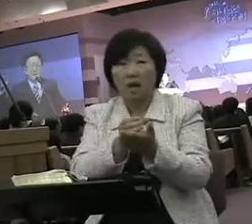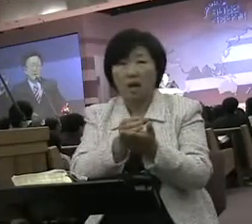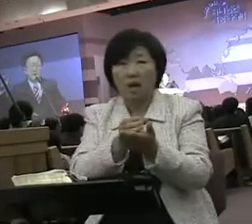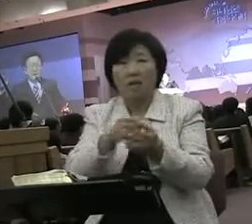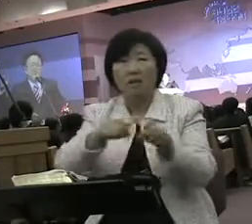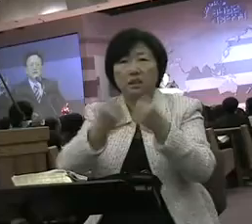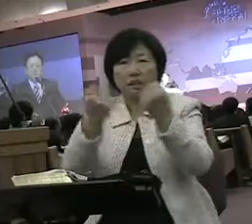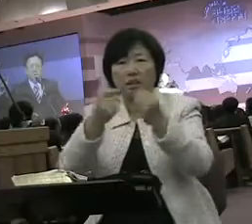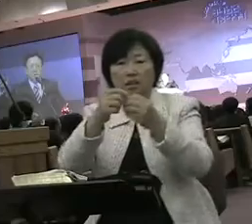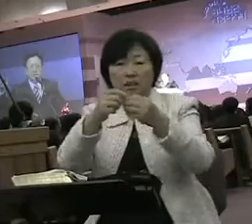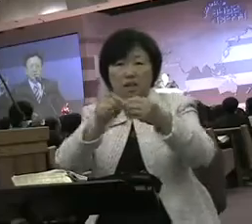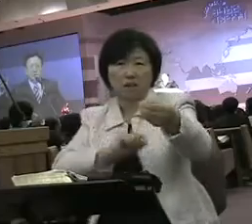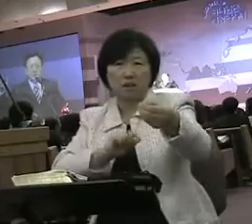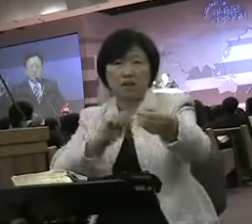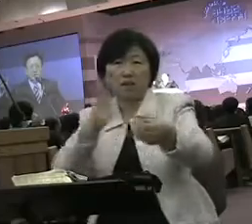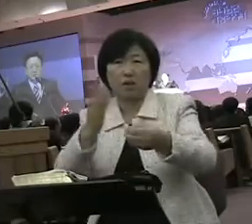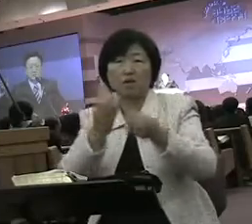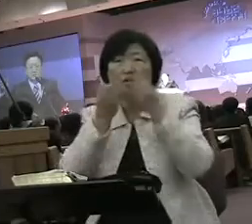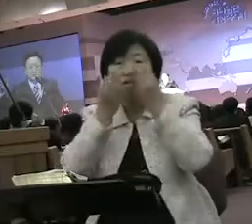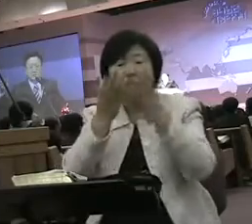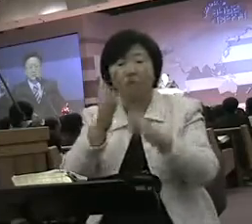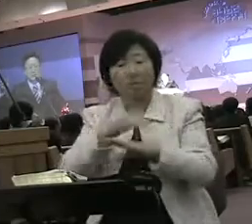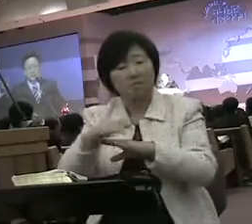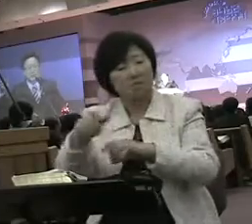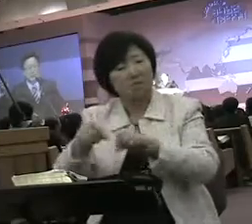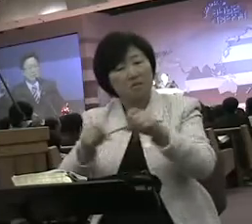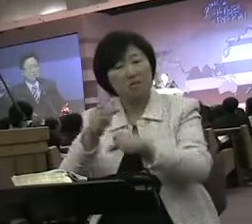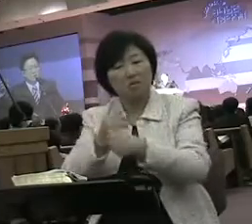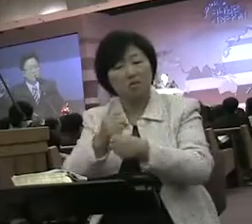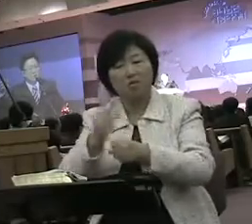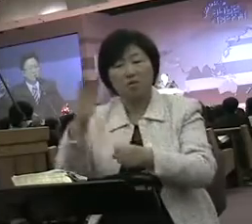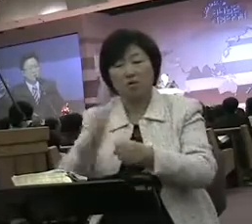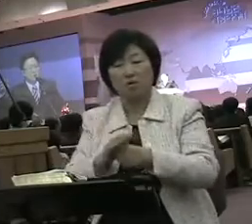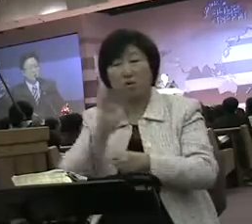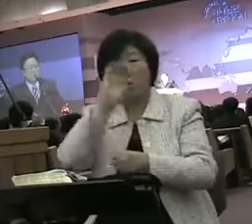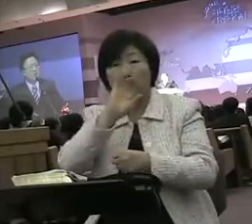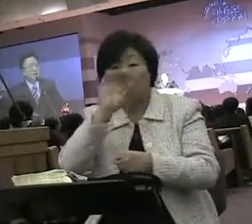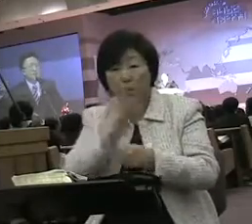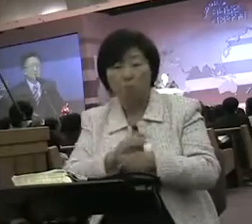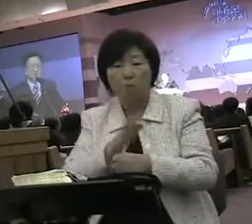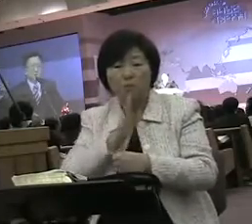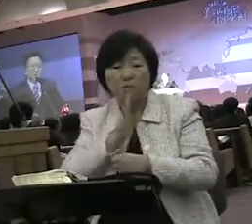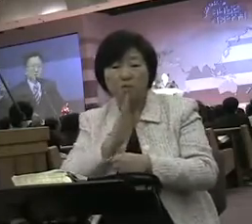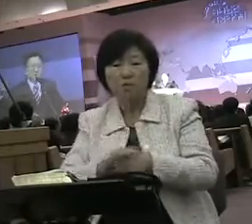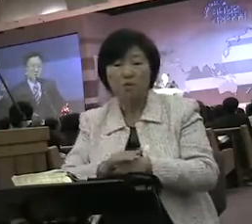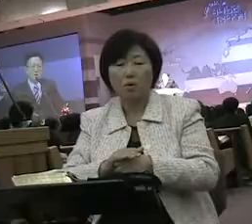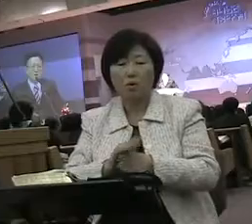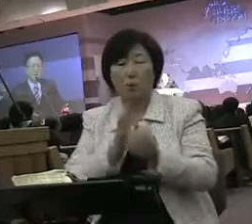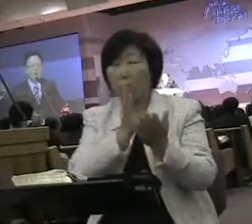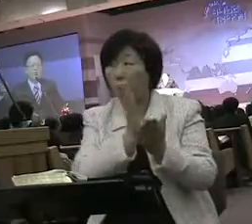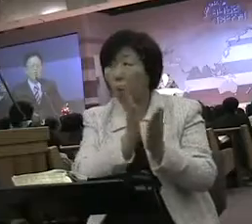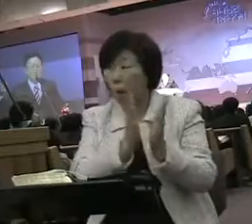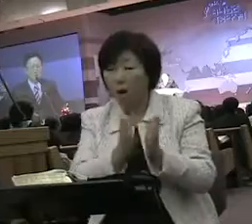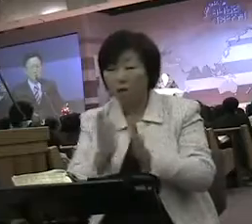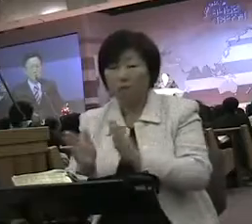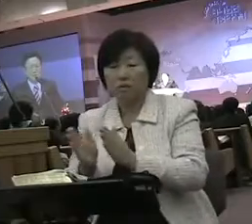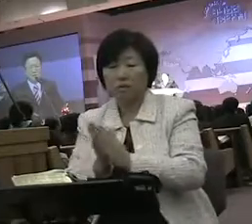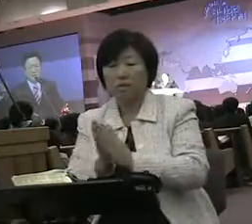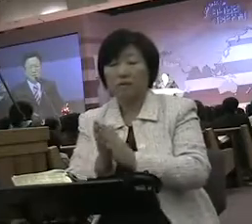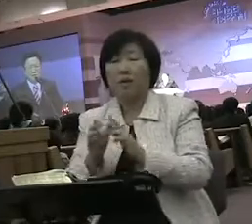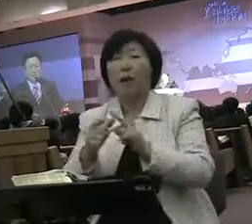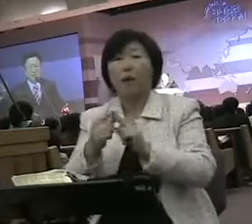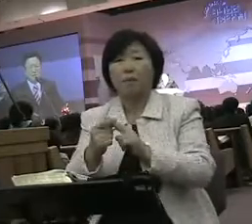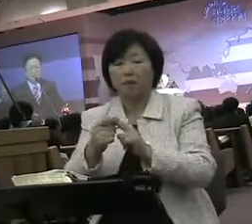됩니다. 새롭게 빚어져야 됩니다. 여러분, 훈련은 반드시 그러한 과정이 동반되어야만